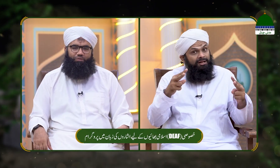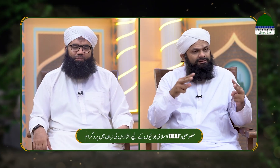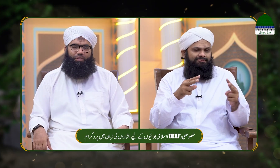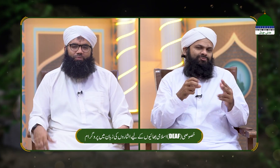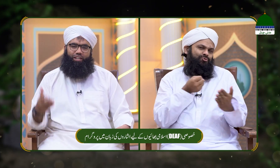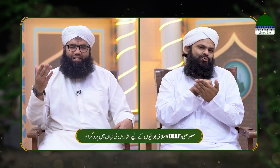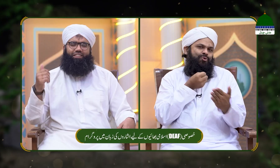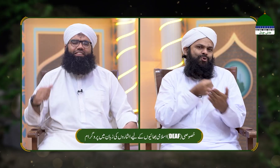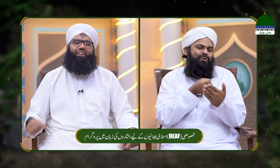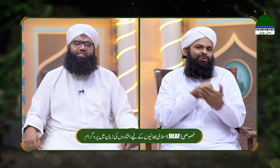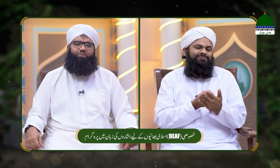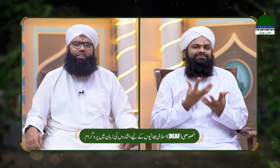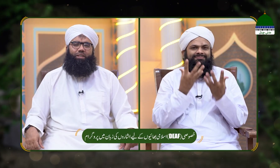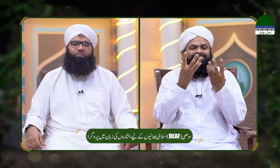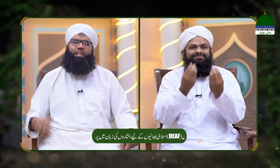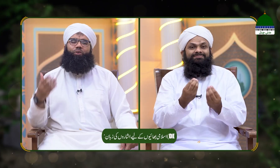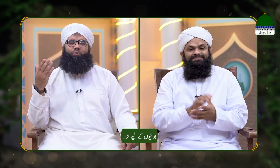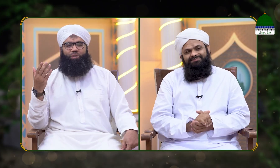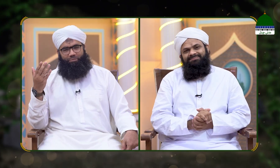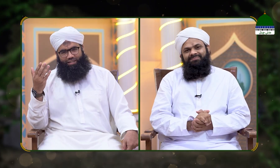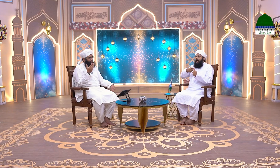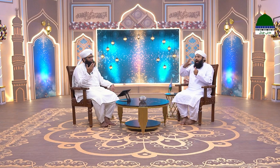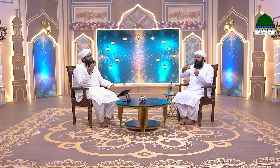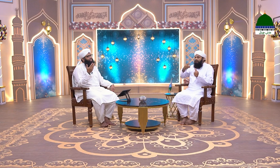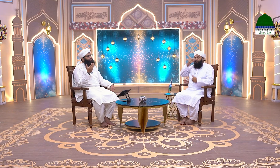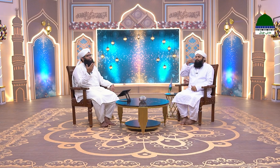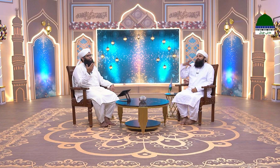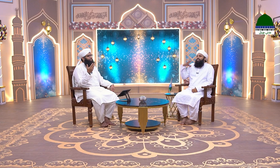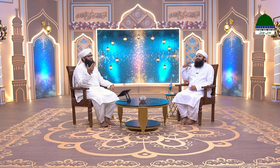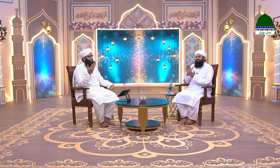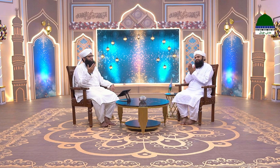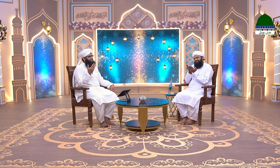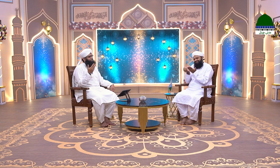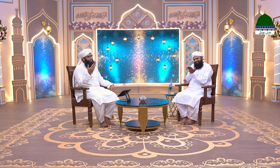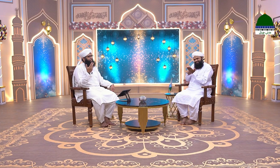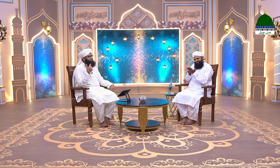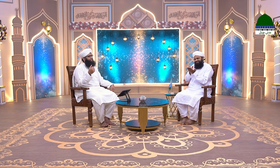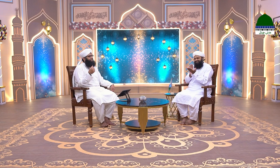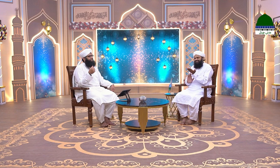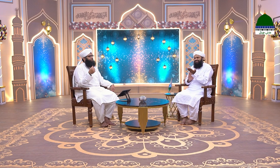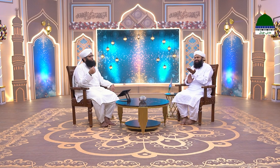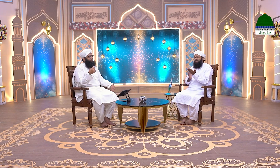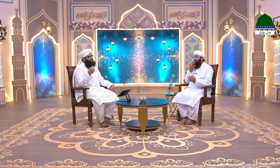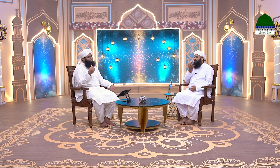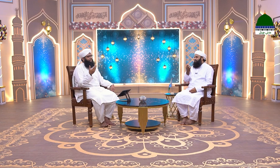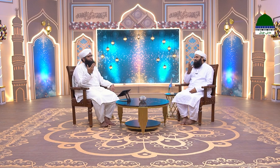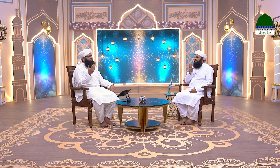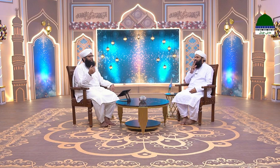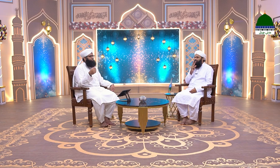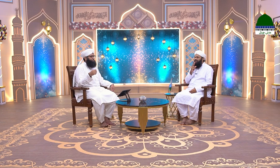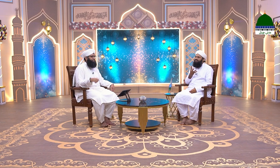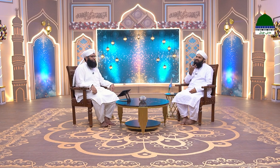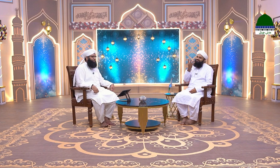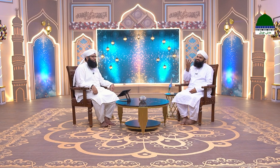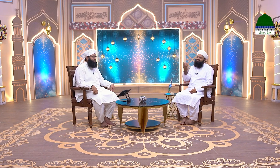توفیق عطا فرمائے۔ مولانا حسن رضا خان صاحب بڑی خوبصورت بات نبی کریم صلی اللہ علیہ وآلہ وسلم کے بارے میں اپنے اشعار میں